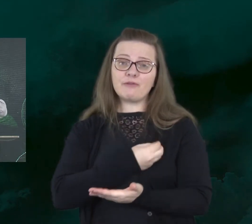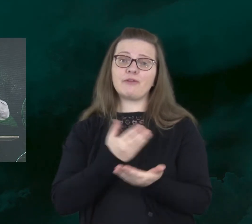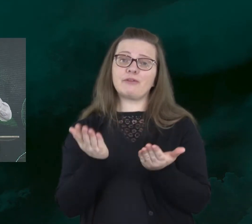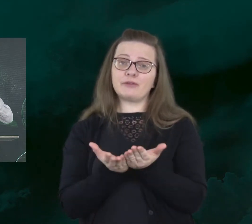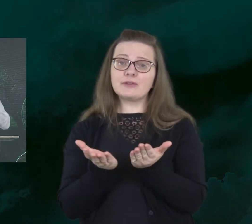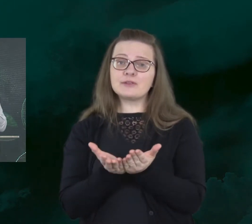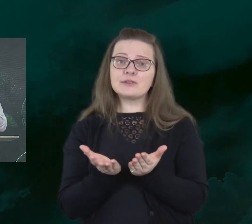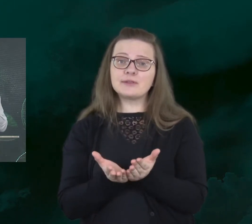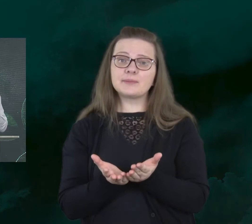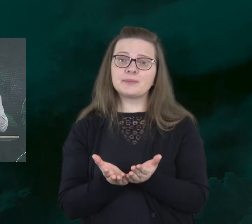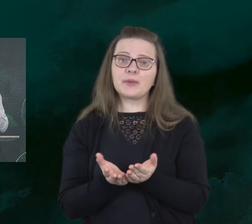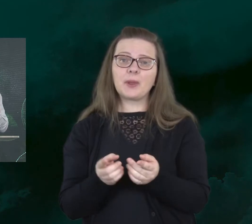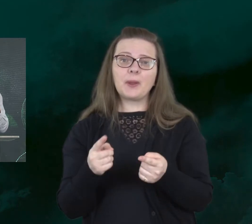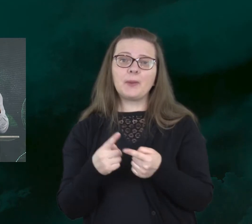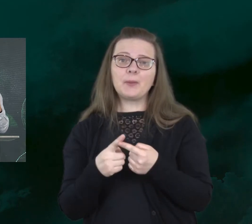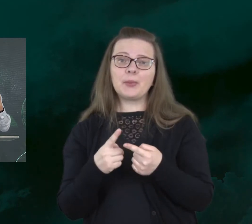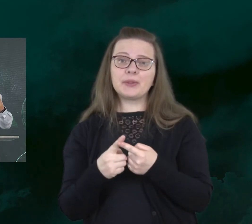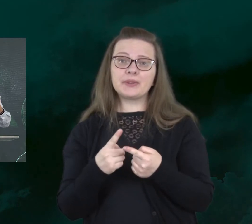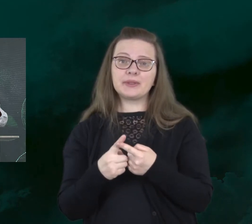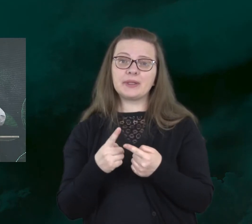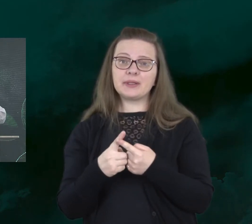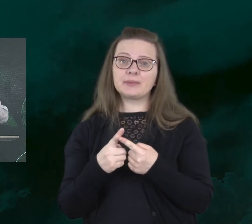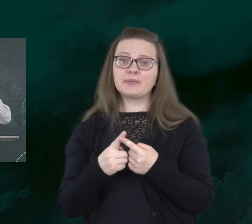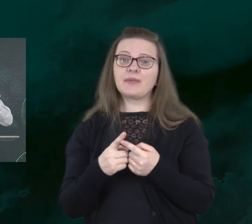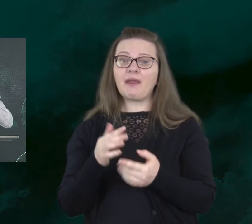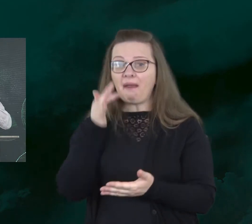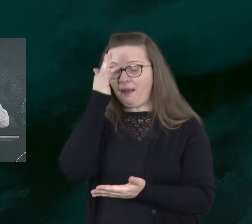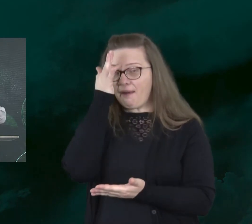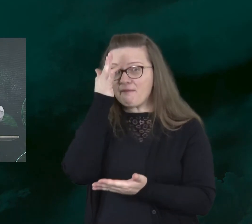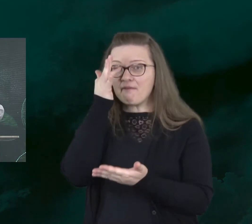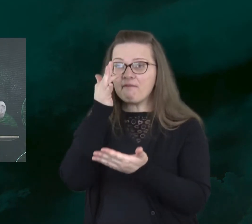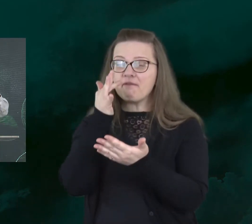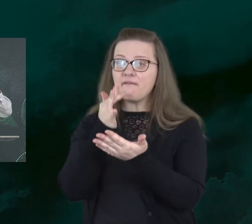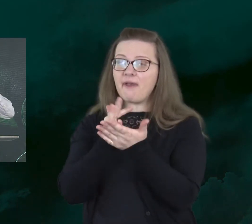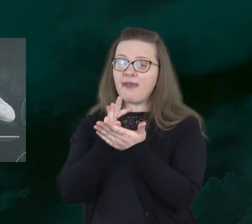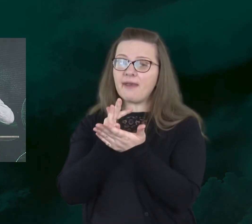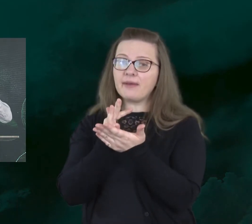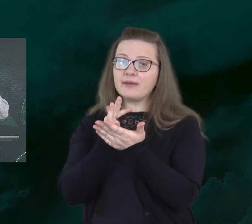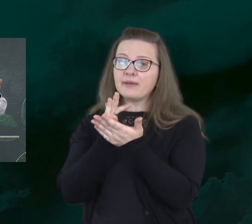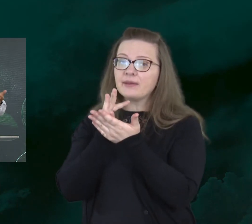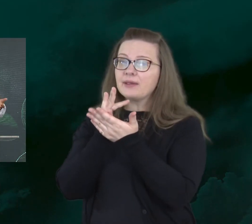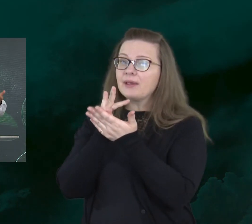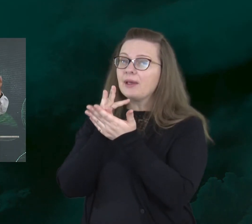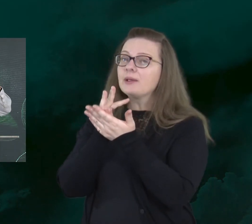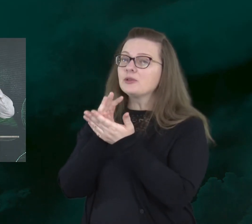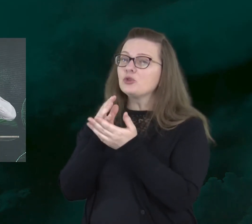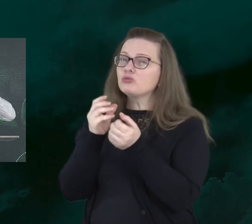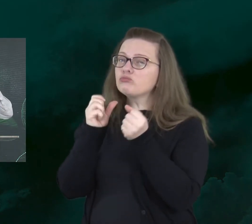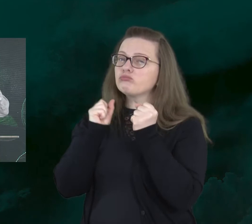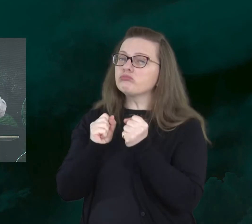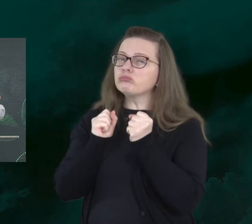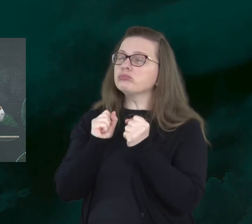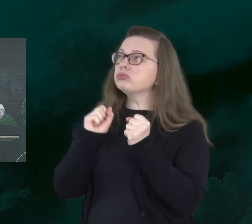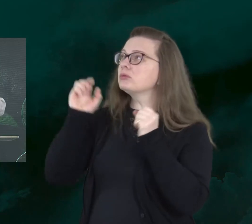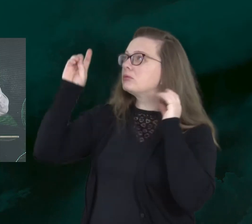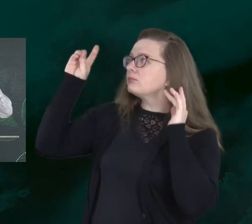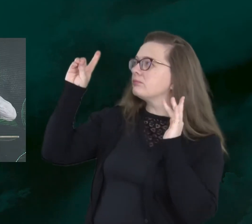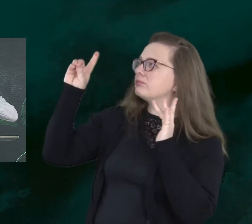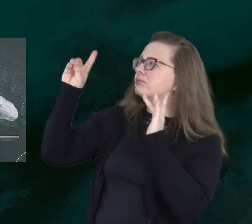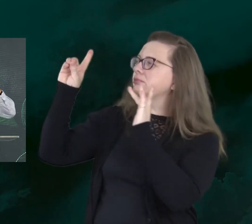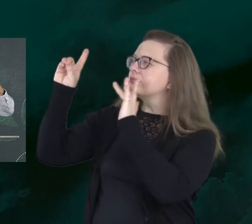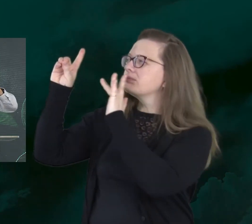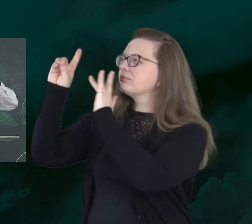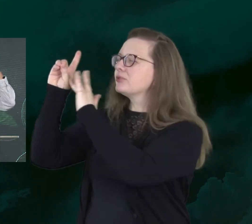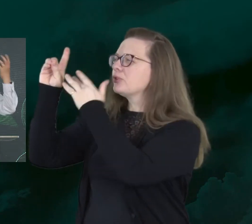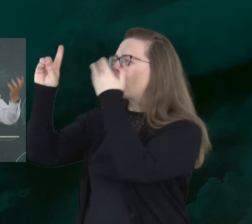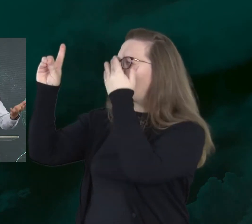porta, que vem até o seu espírito, pelo crer, todos os elementos de Deus, todos os elementos